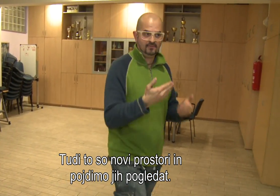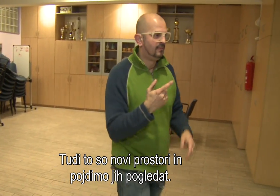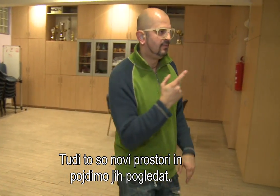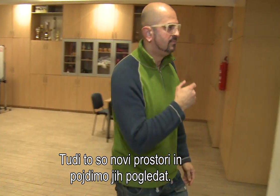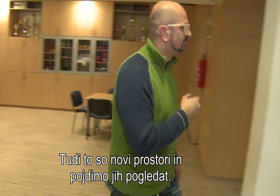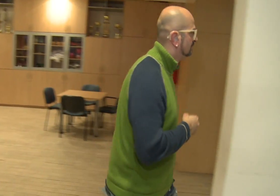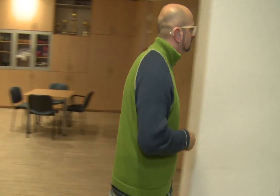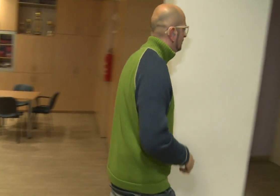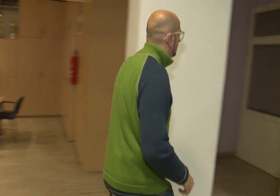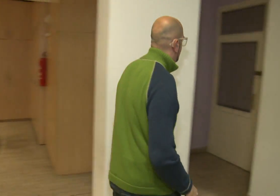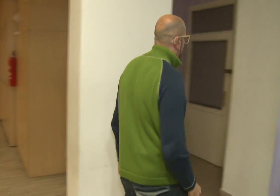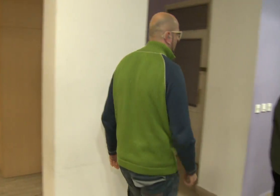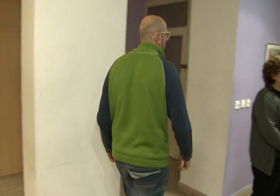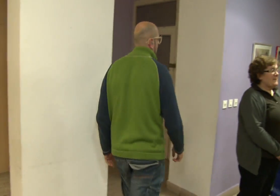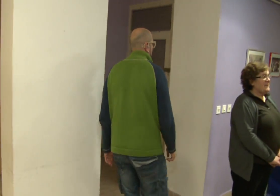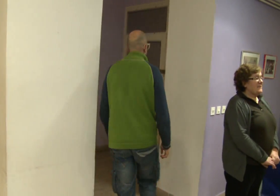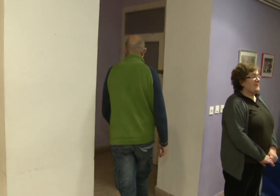Mislim da to ne razmišljam, nego ja sam htio...